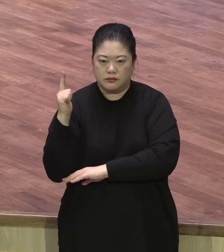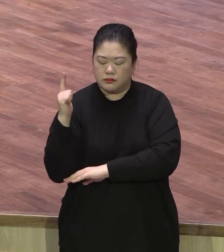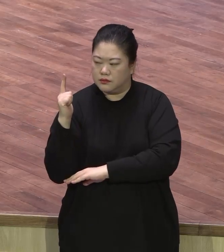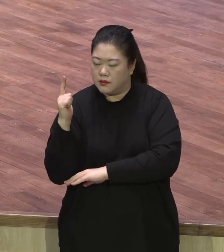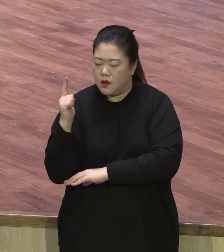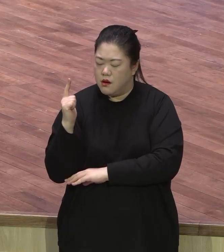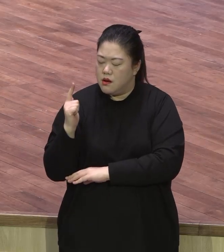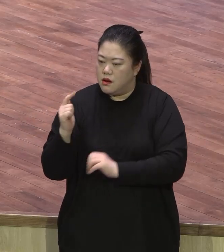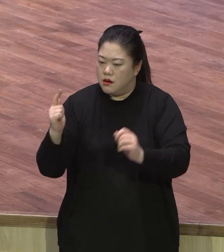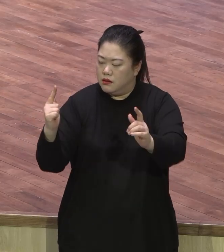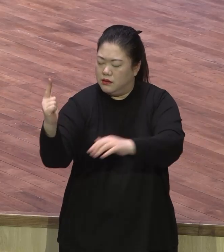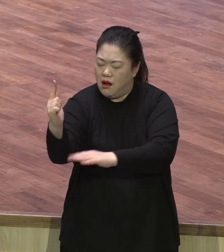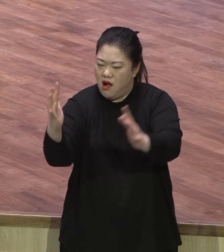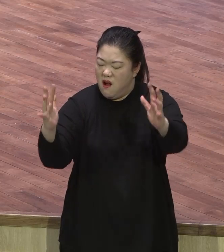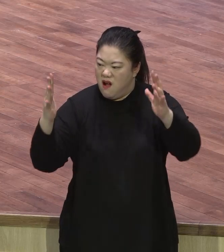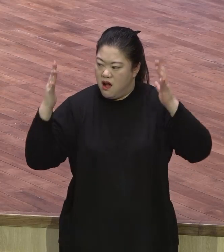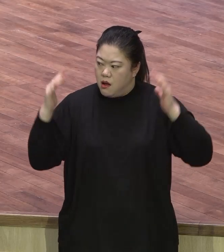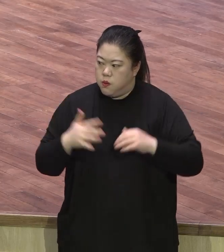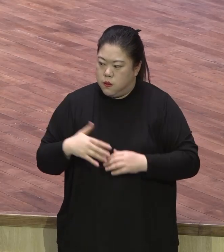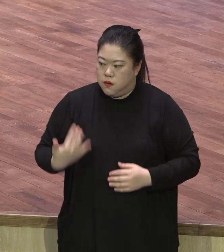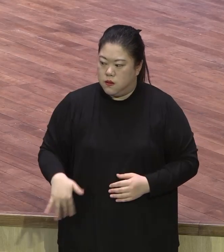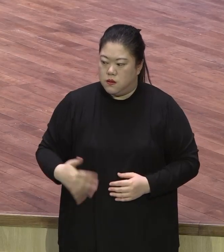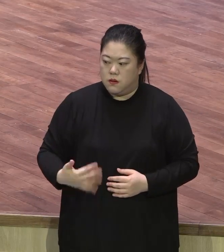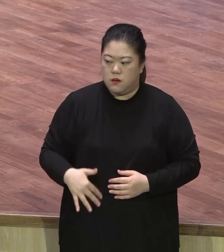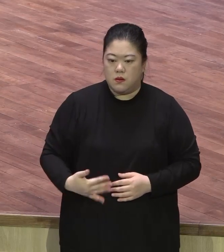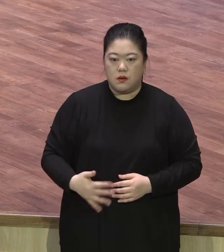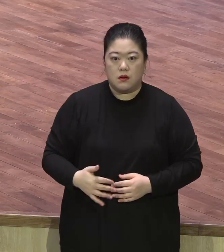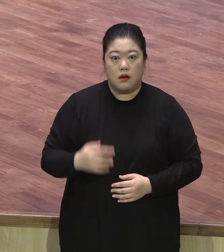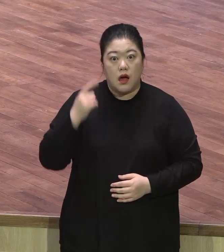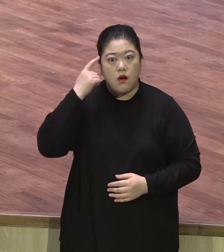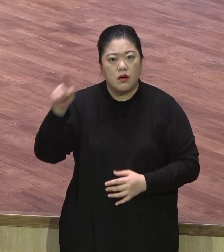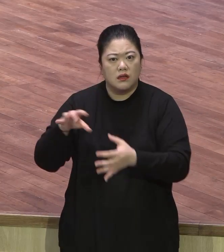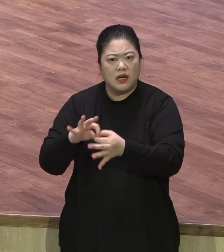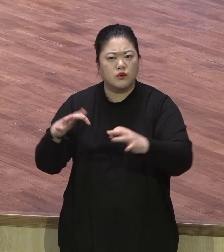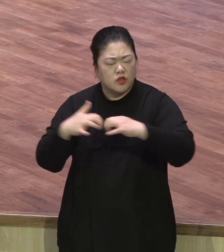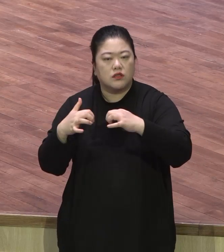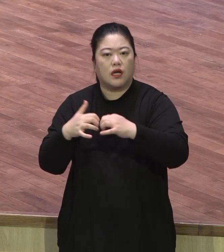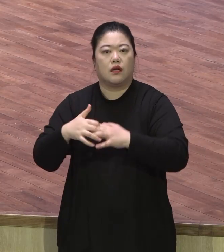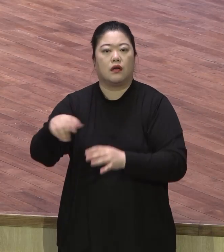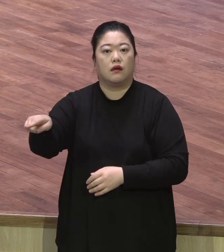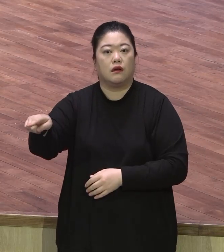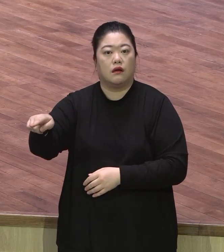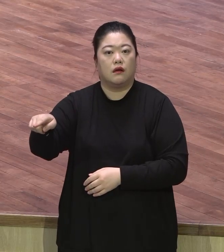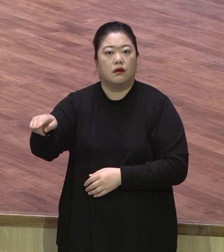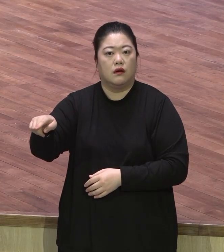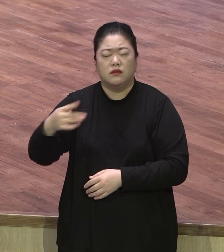그런 불안 속에 살고 왜요 그리스도가 왔는데 그리스도를